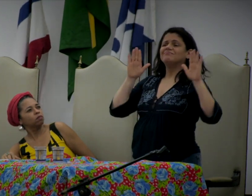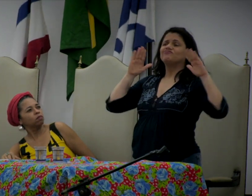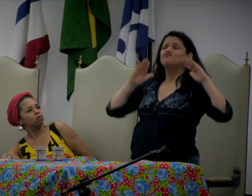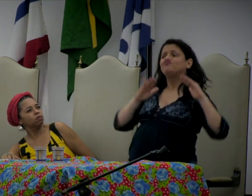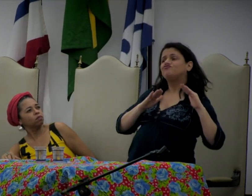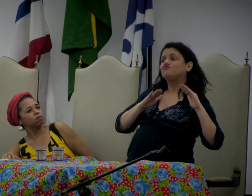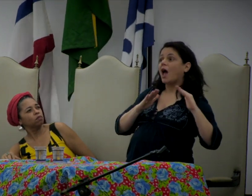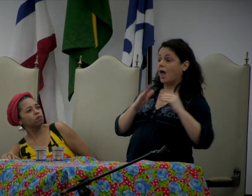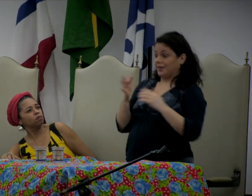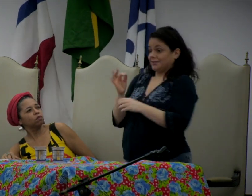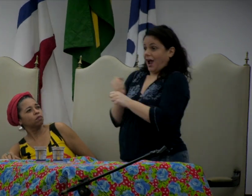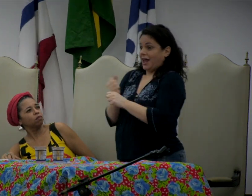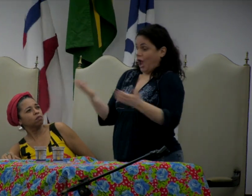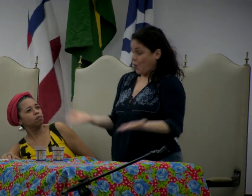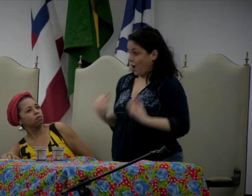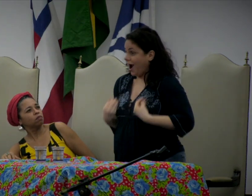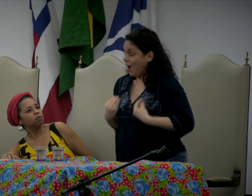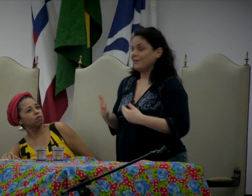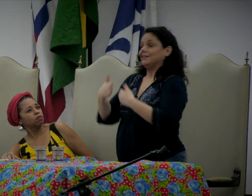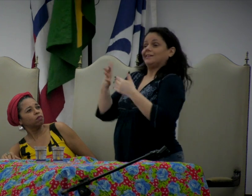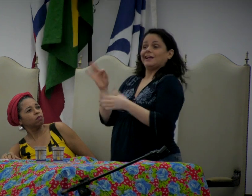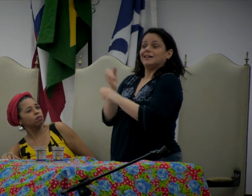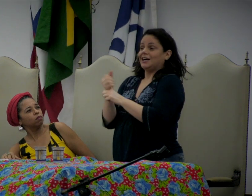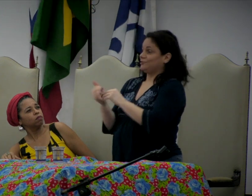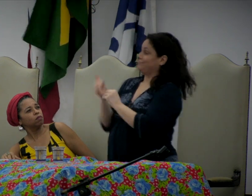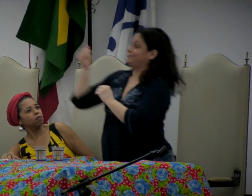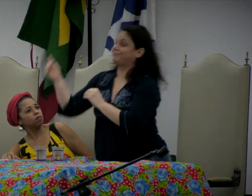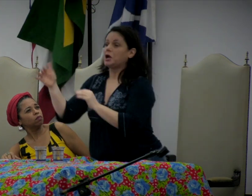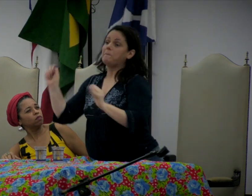E nós temos uma lei com mais de 10 anos.